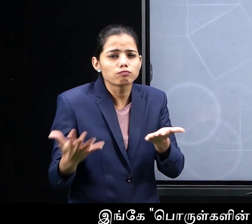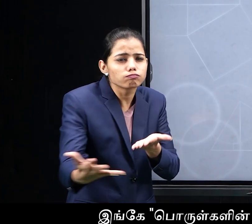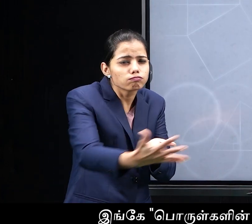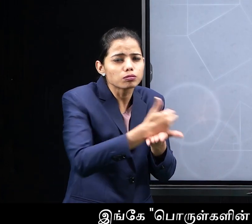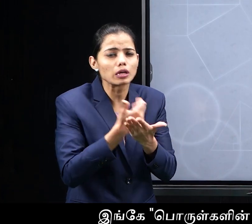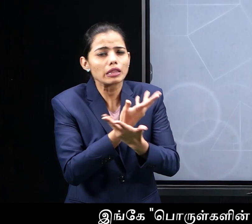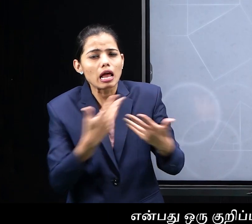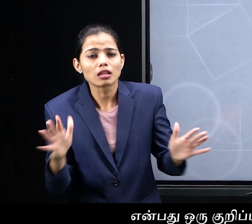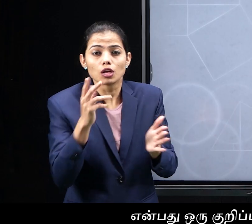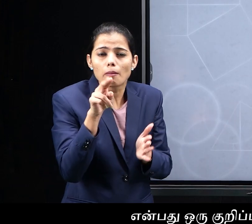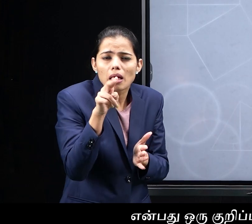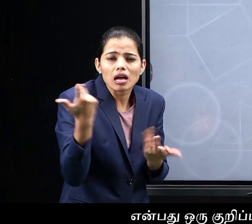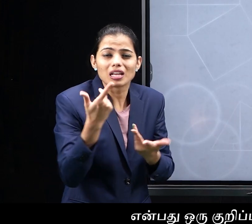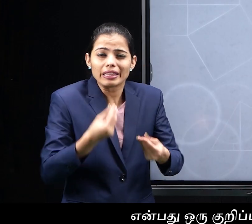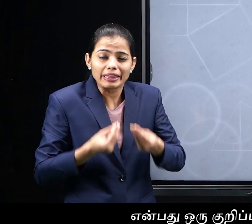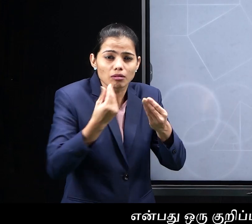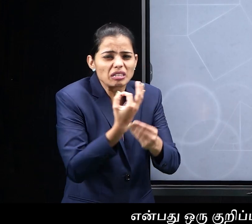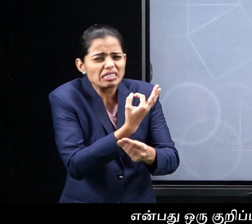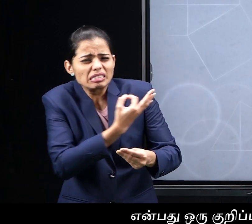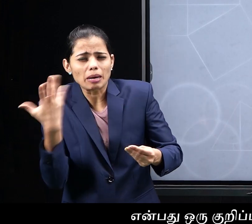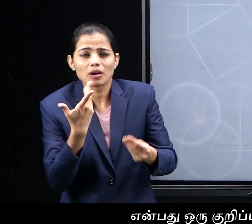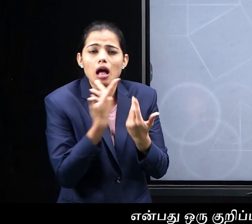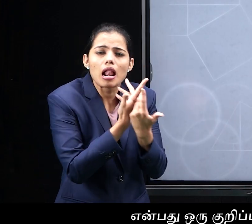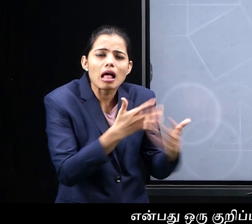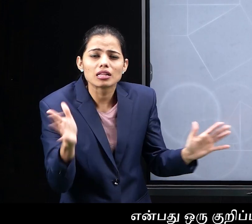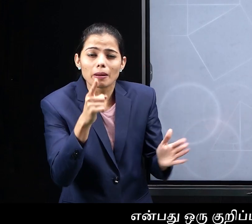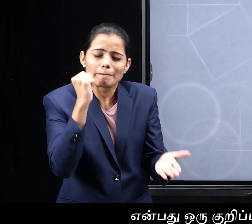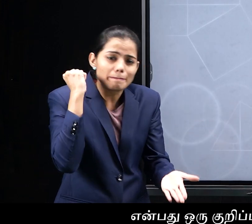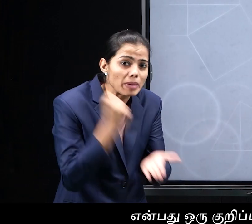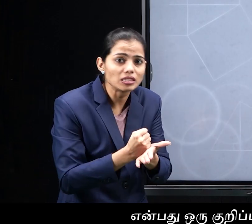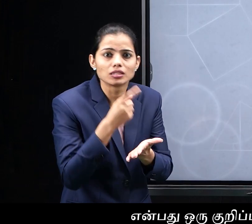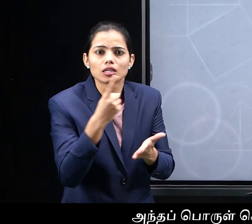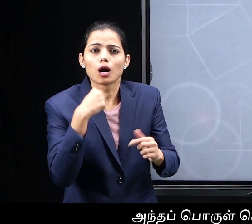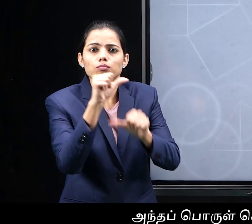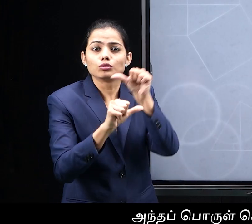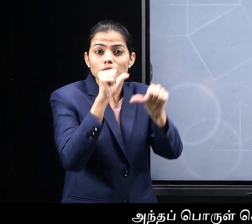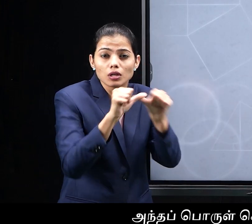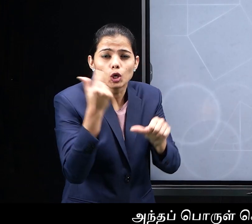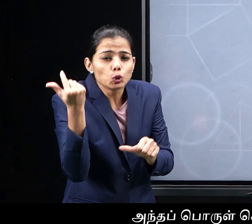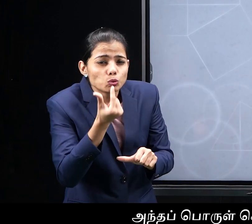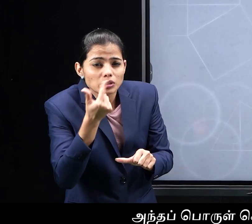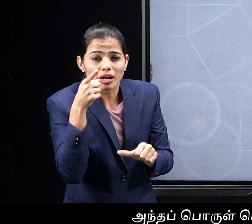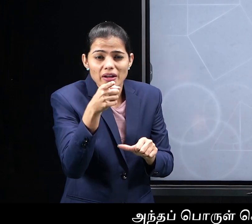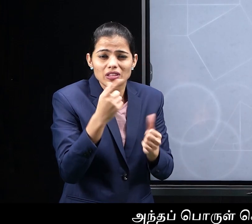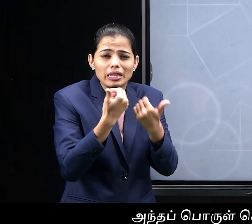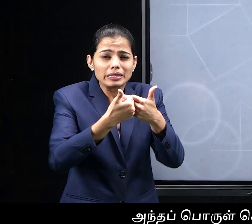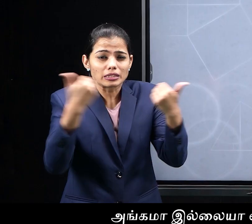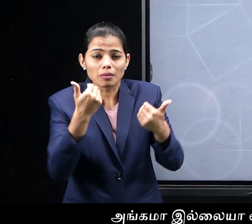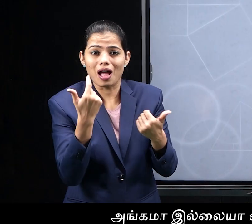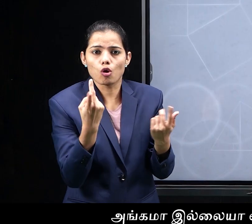முடிவுறு சேகரிப்பு என்பது ஒரு குறிப்பிட்ட பொருளை கொடுத்தால் அந்த பொருள் கொடுக்கப்பட்ட சேகரிப்பின் ஒரு அங்கமா